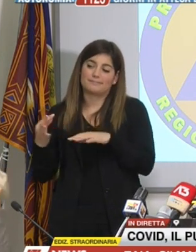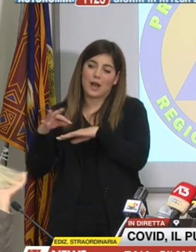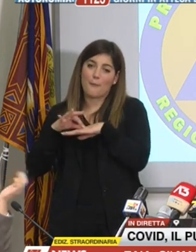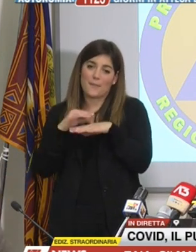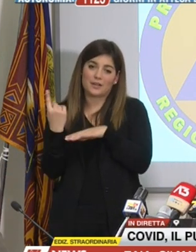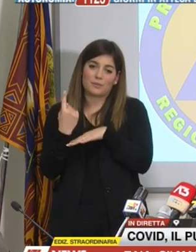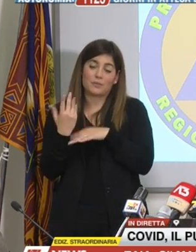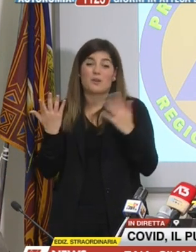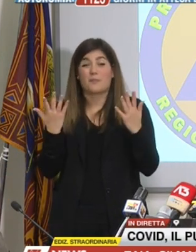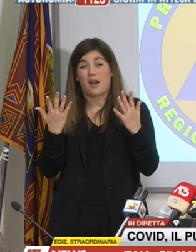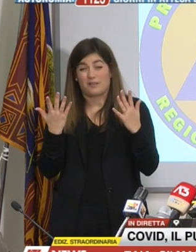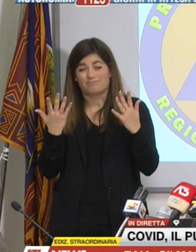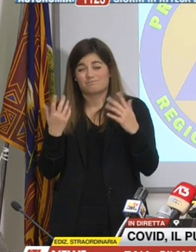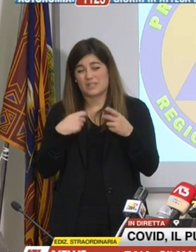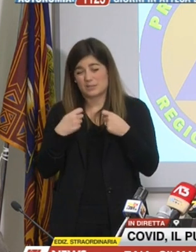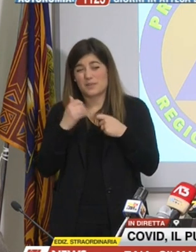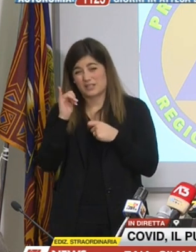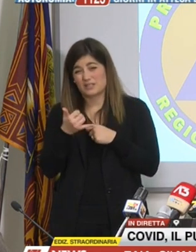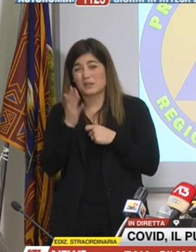è un appello agli over 65,